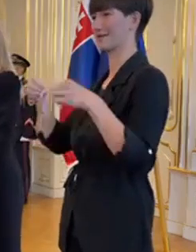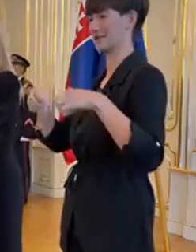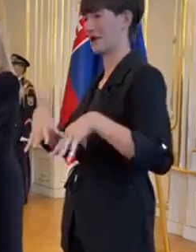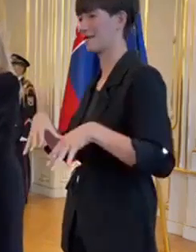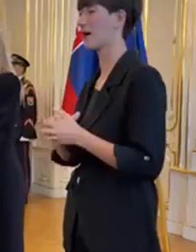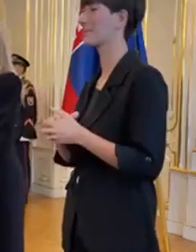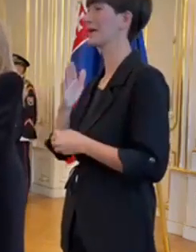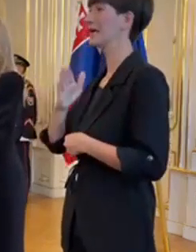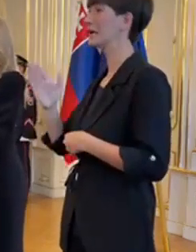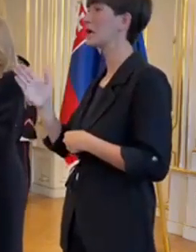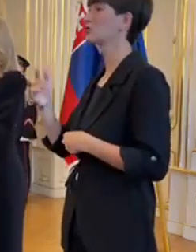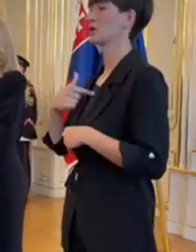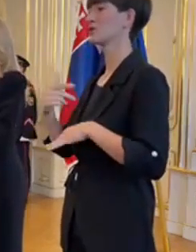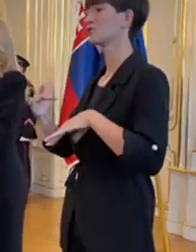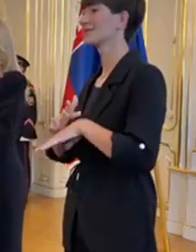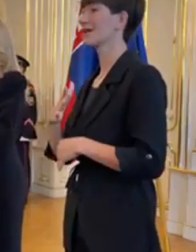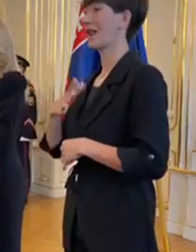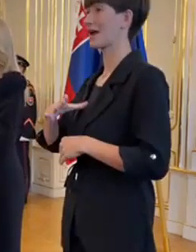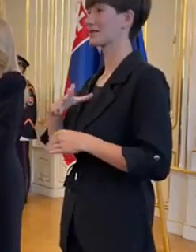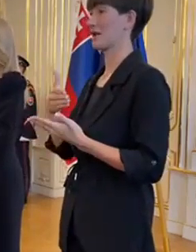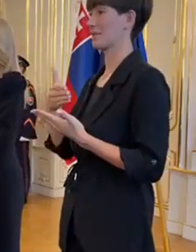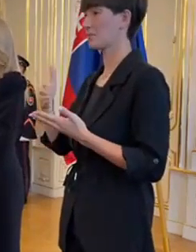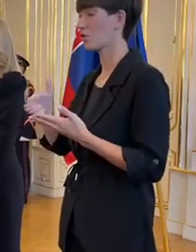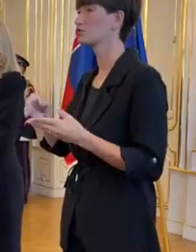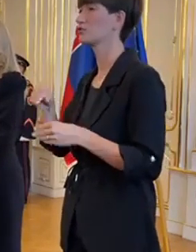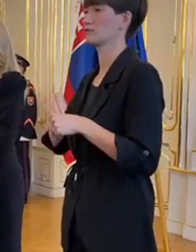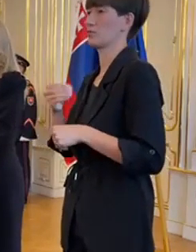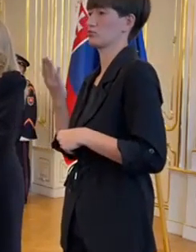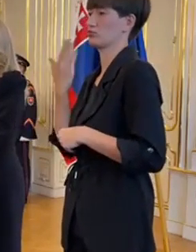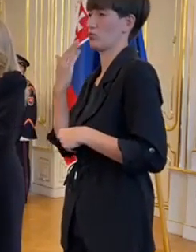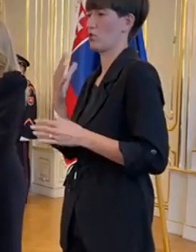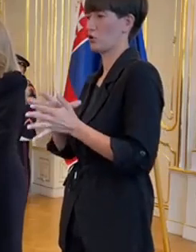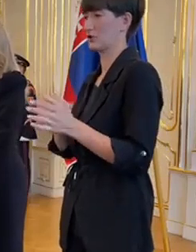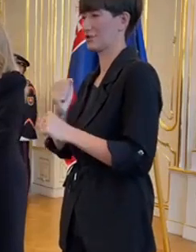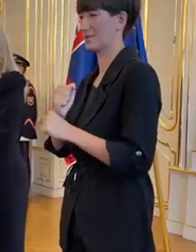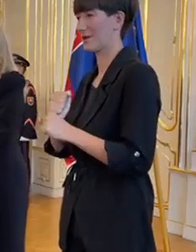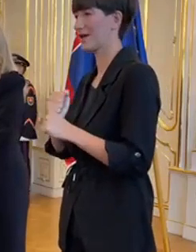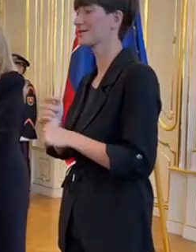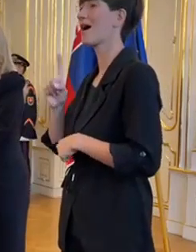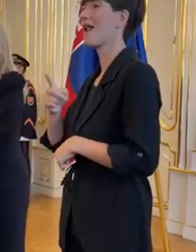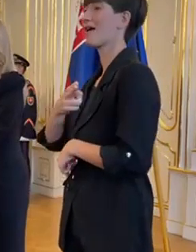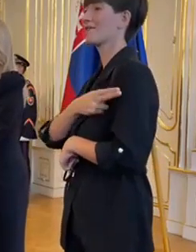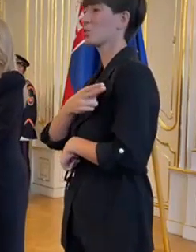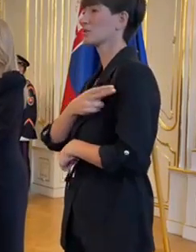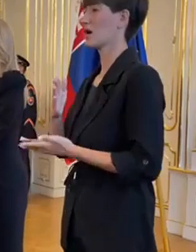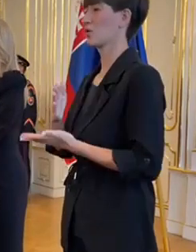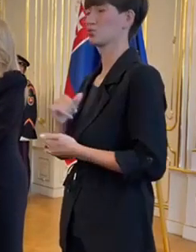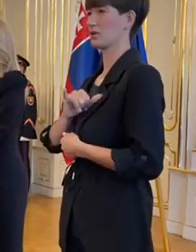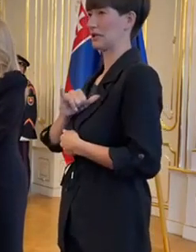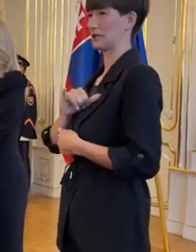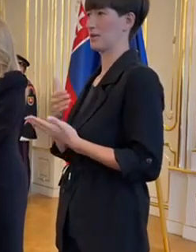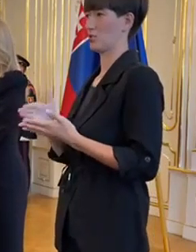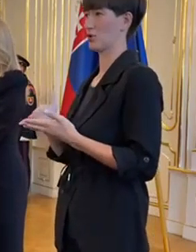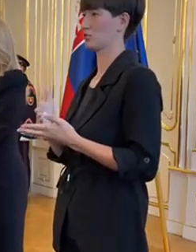každého z vás cítiť vôľa pokračovať v rozpracovaných agendách, no vo funkciách ste už pokračovať